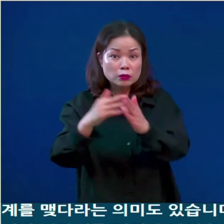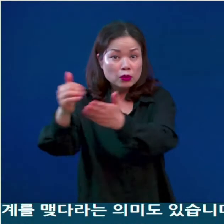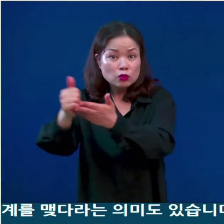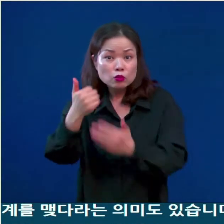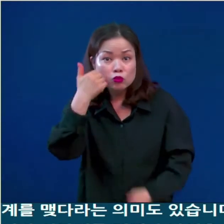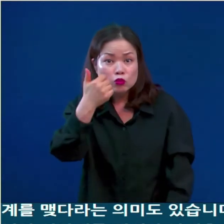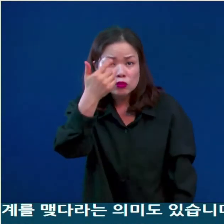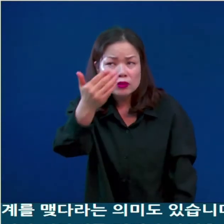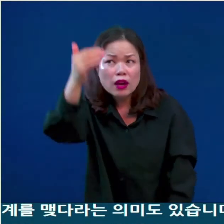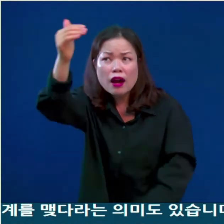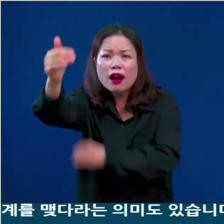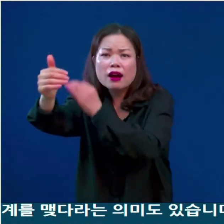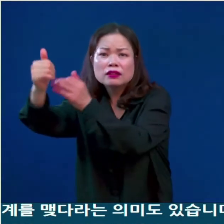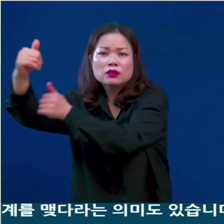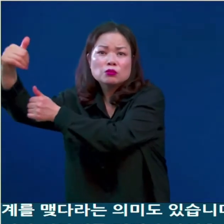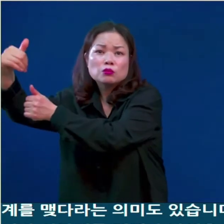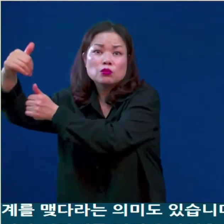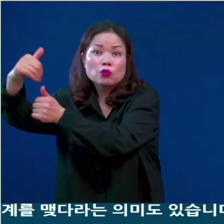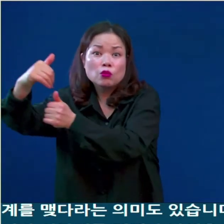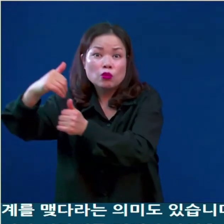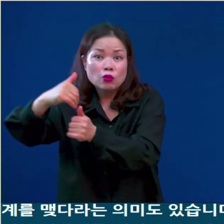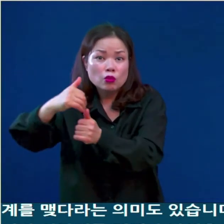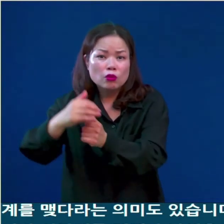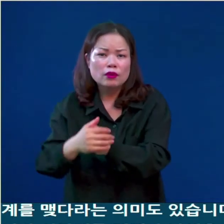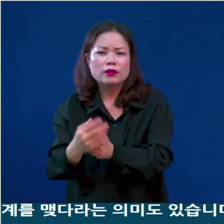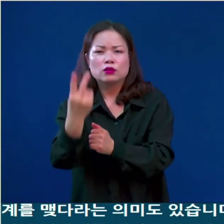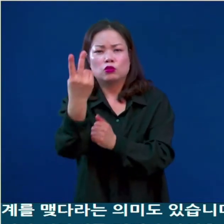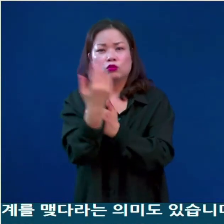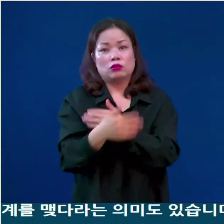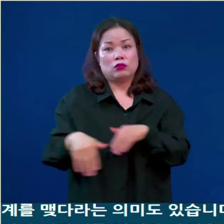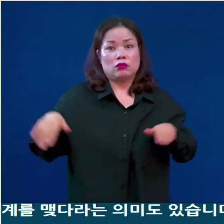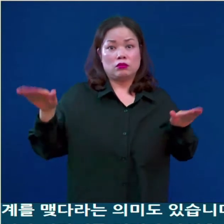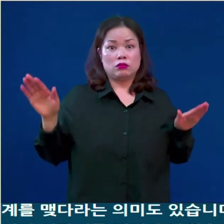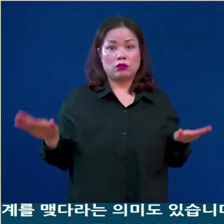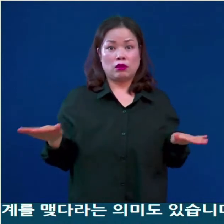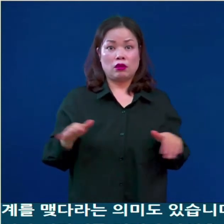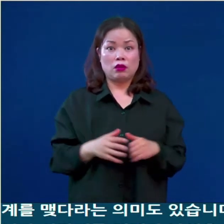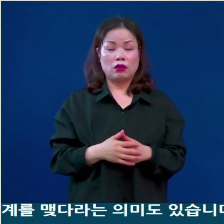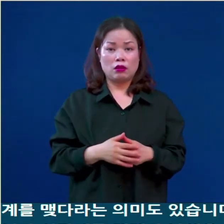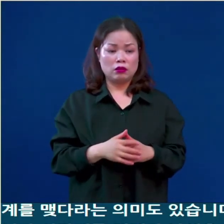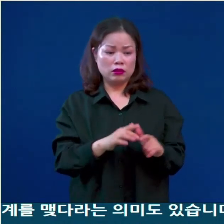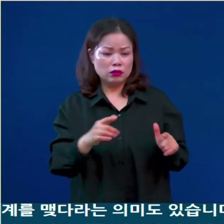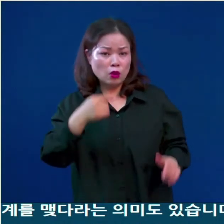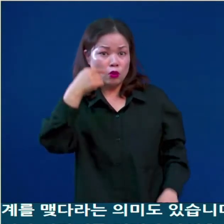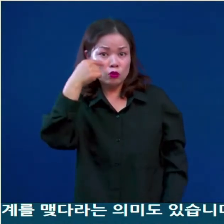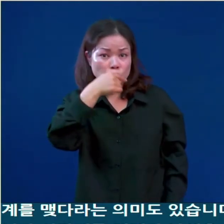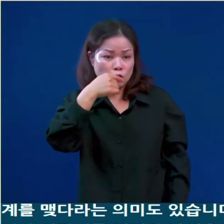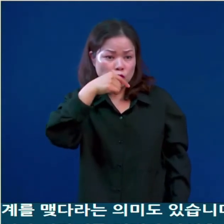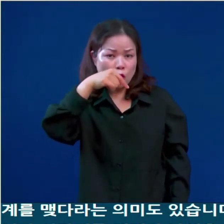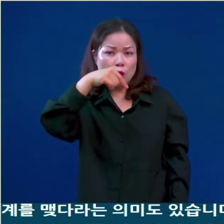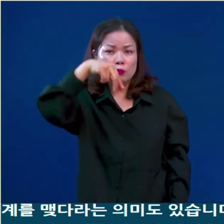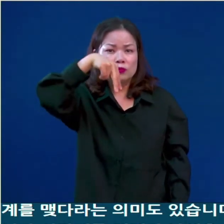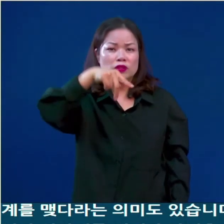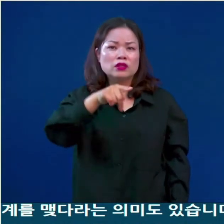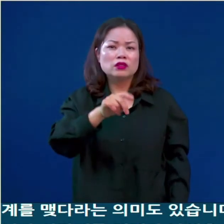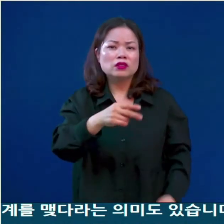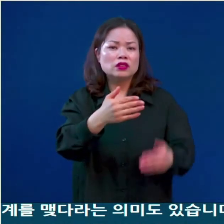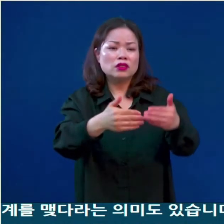아십니까? 하나님께서 보내신 두 천사입니다. 이들이 소돔성에 왜